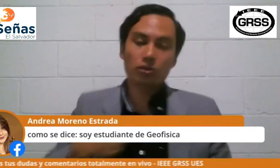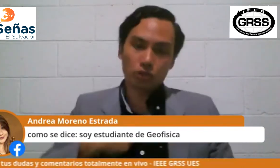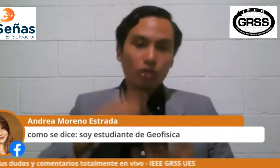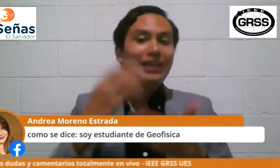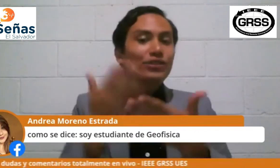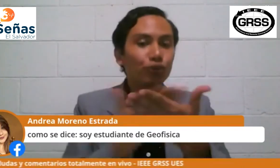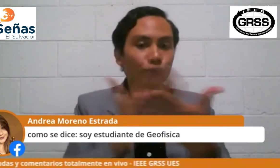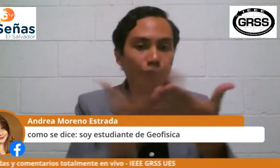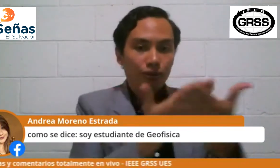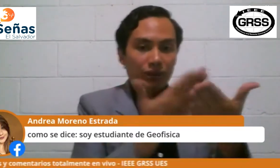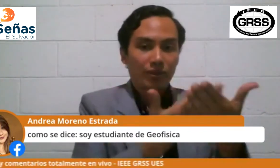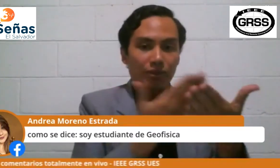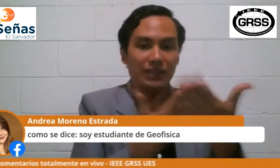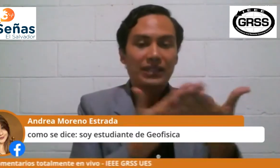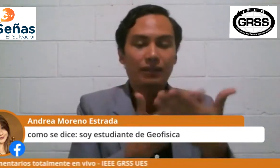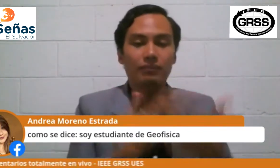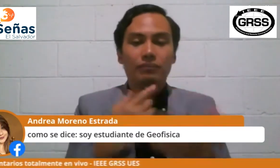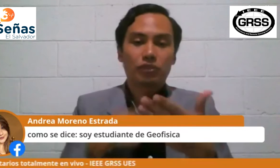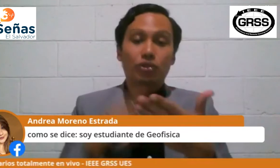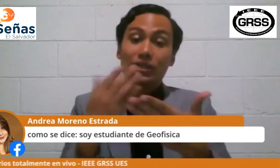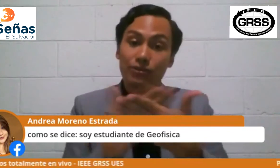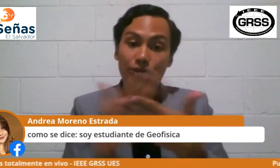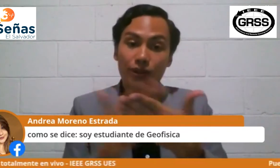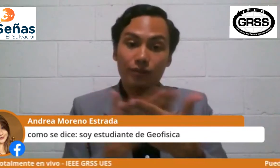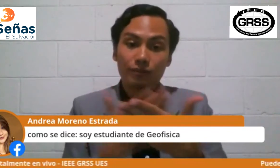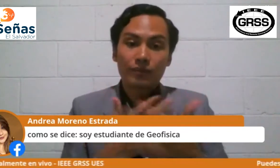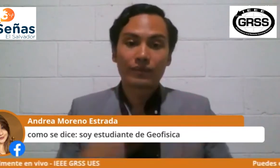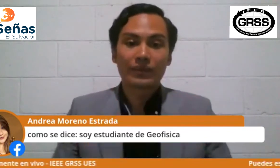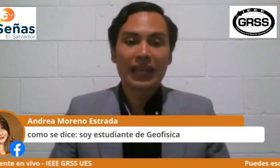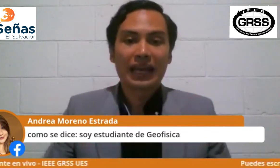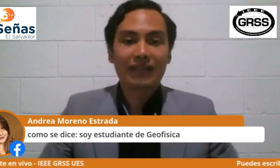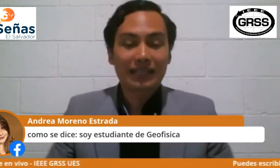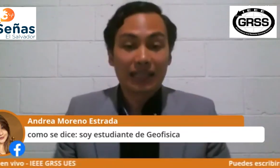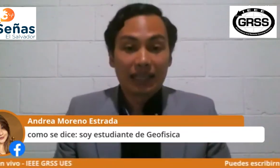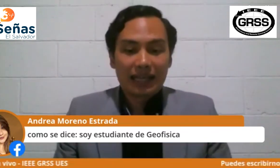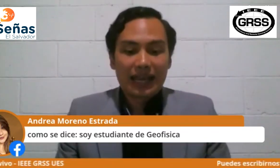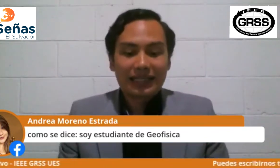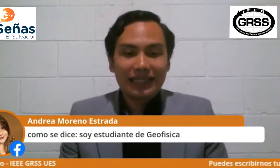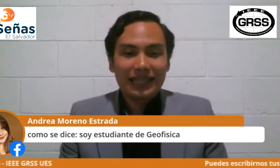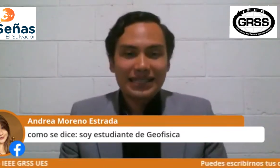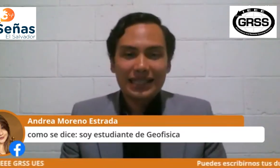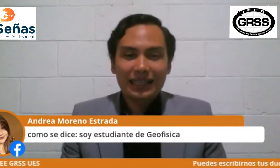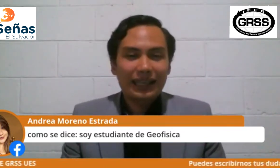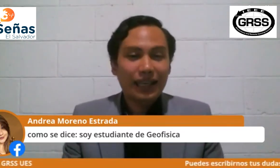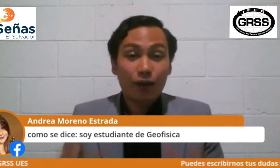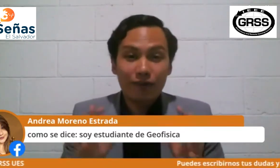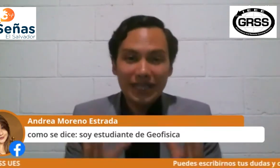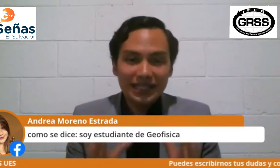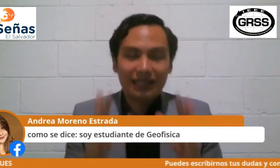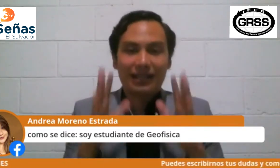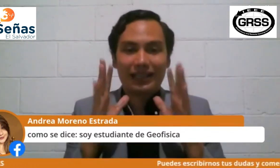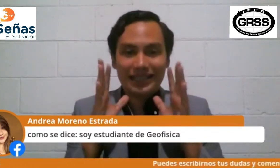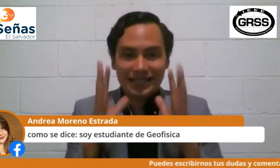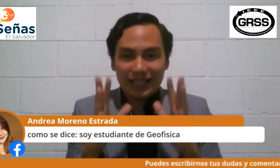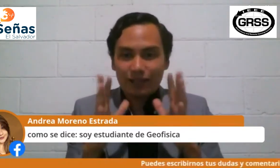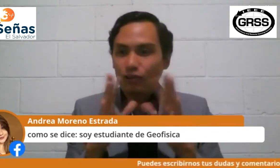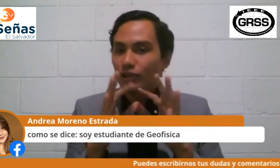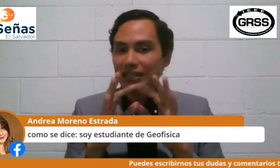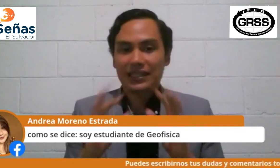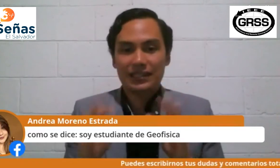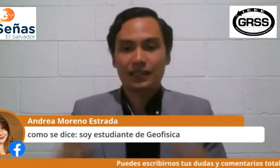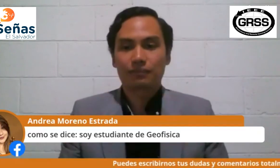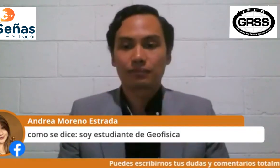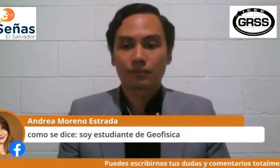estudiante o yo estudio, también puede ser yo estudio. A ver, aquí la seña de geofísica en sí